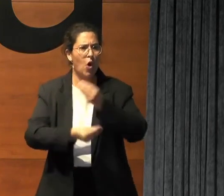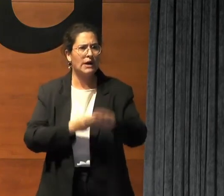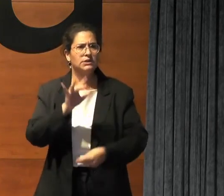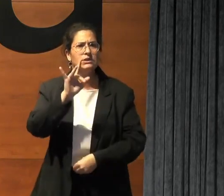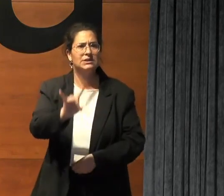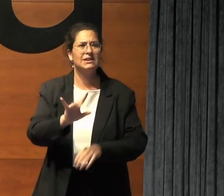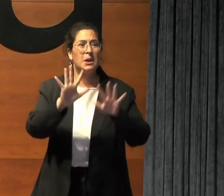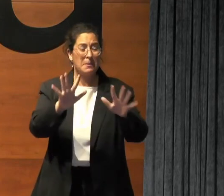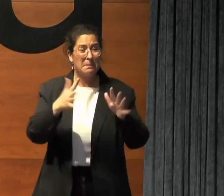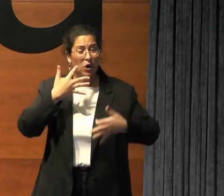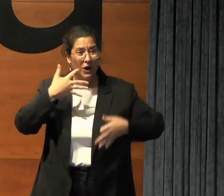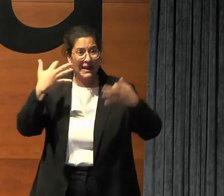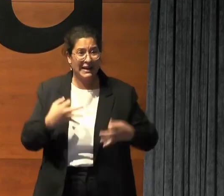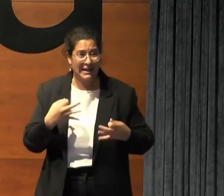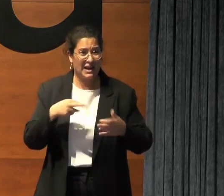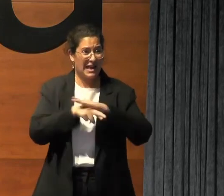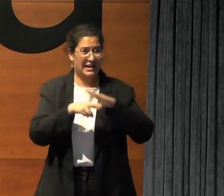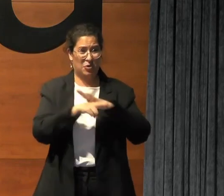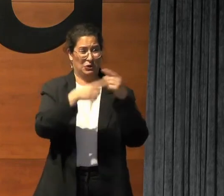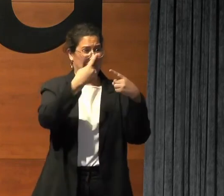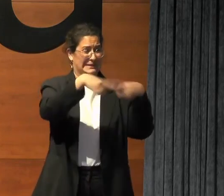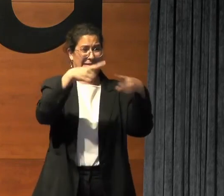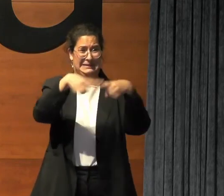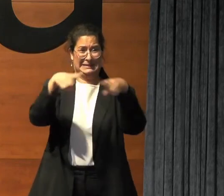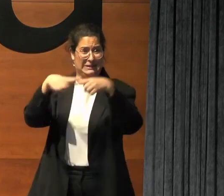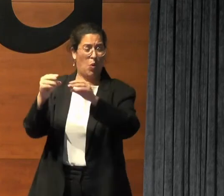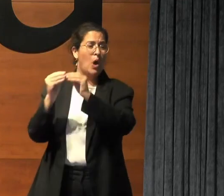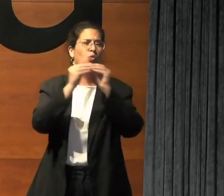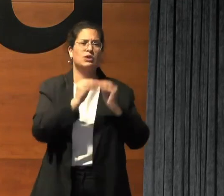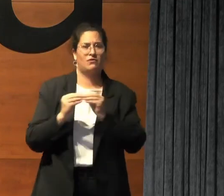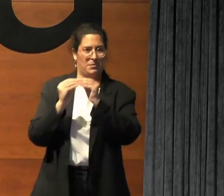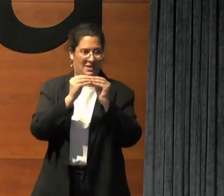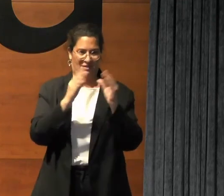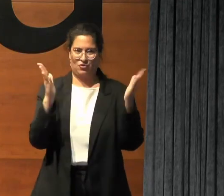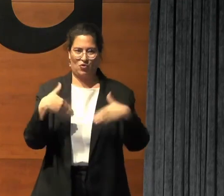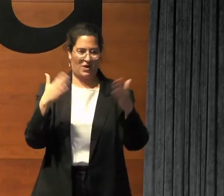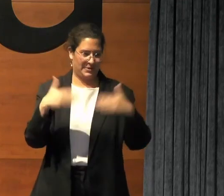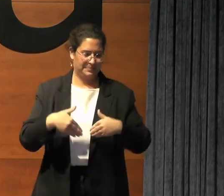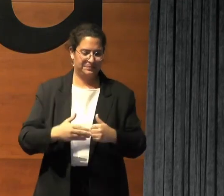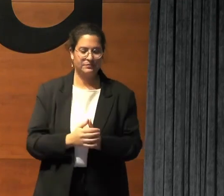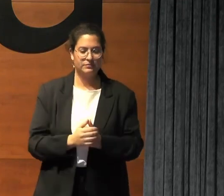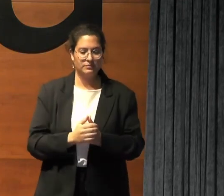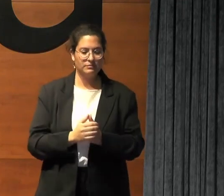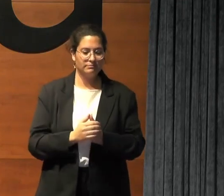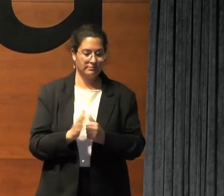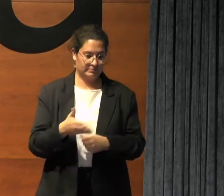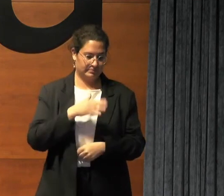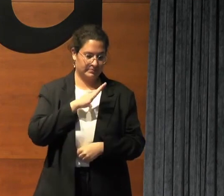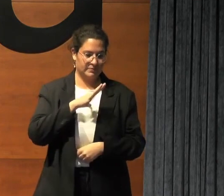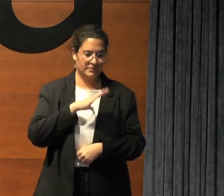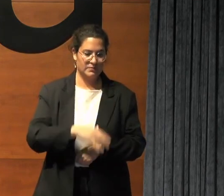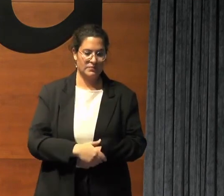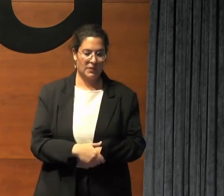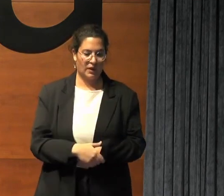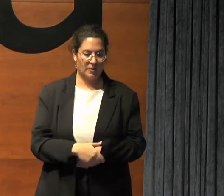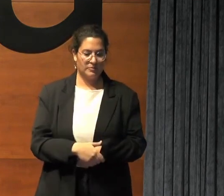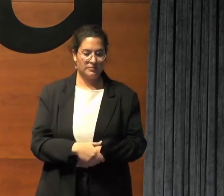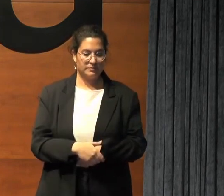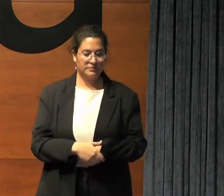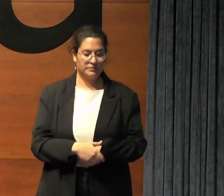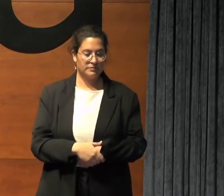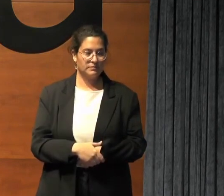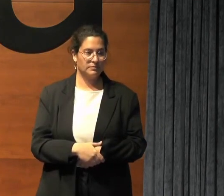digo, cuando suena música, algunas dicen, sí, yo signo que suena música, pero no hay una uniformidad entre todas a la hora